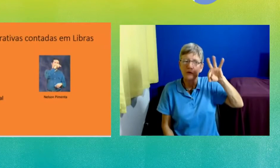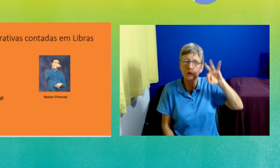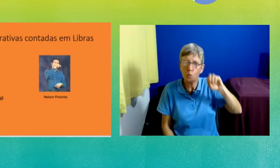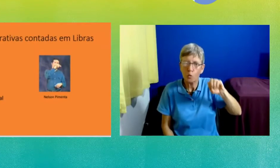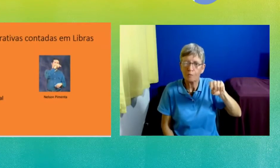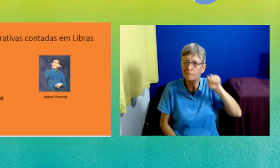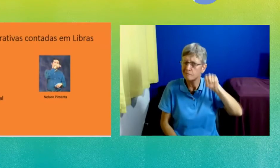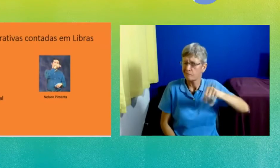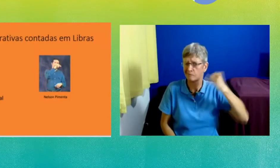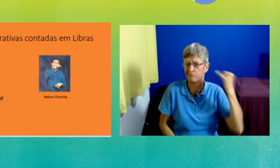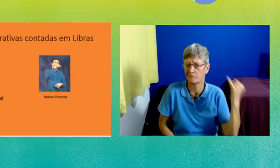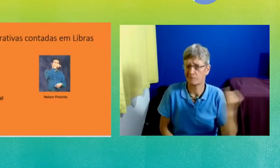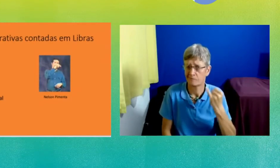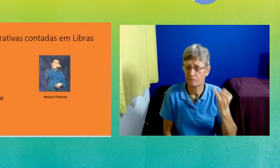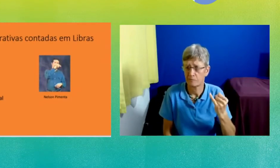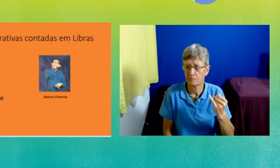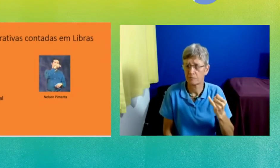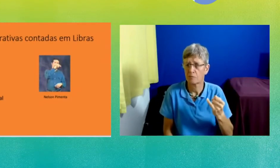movimento.